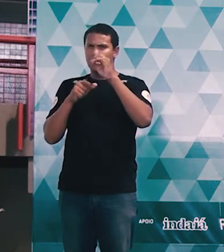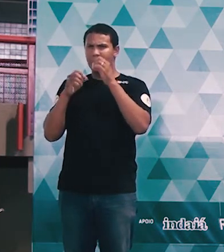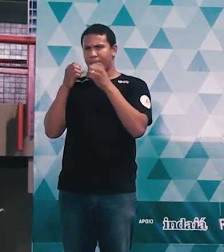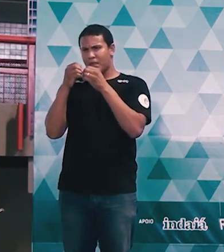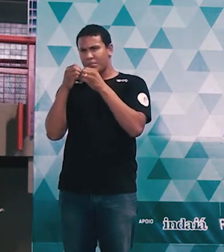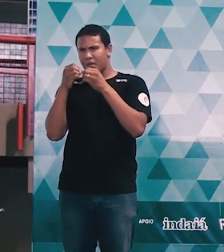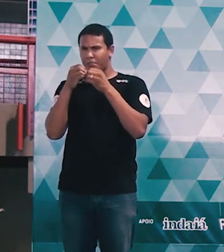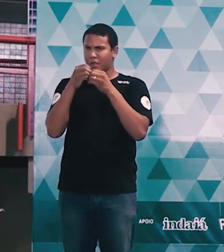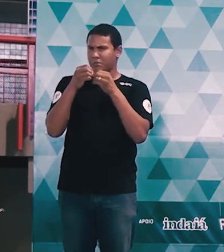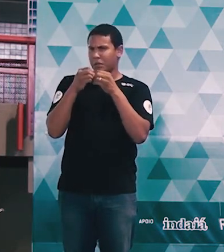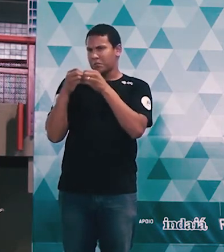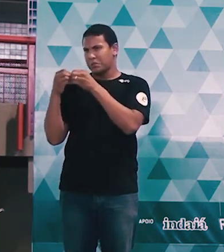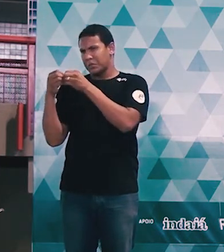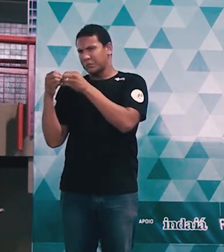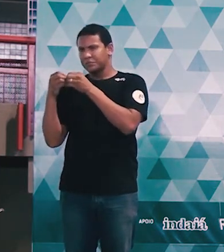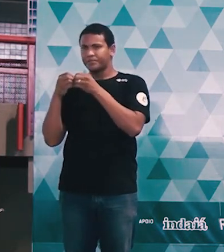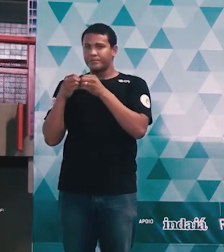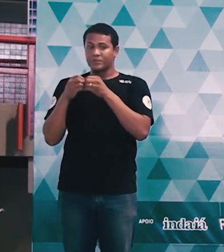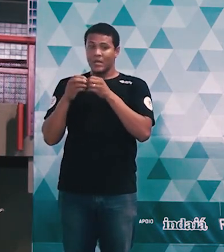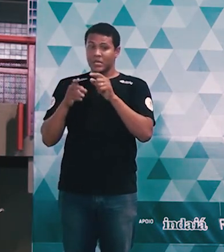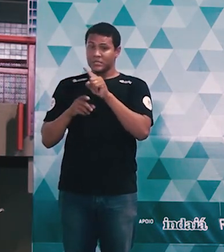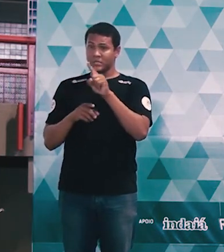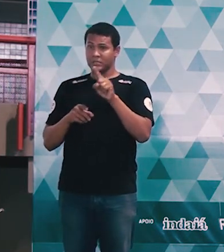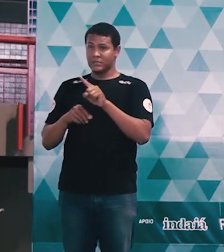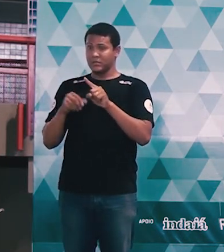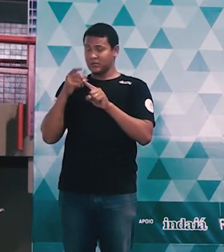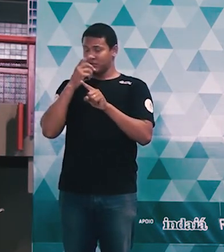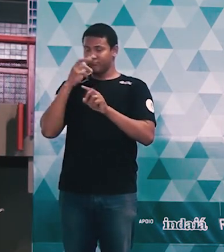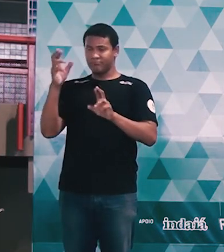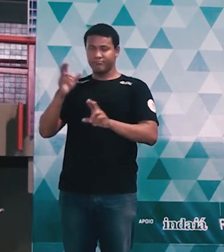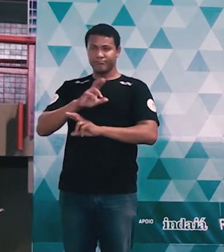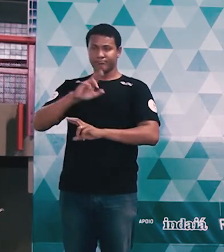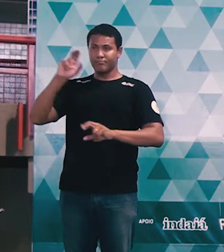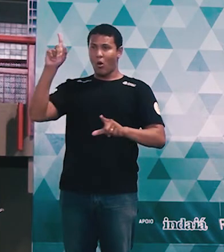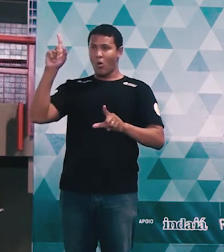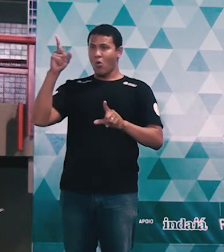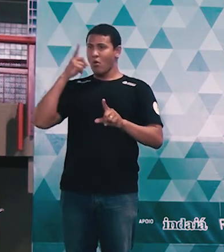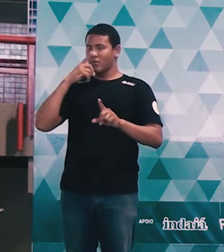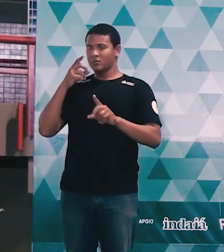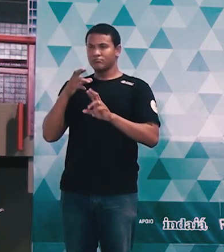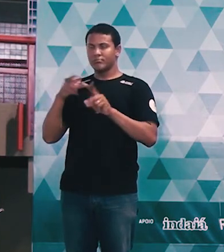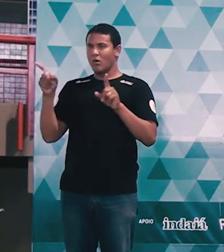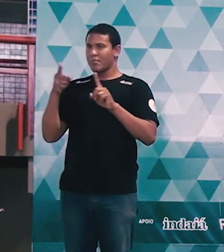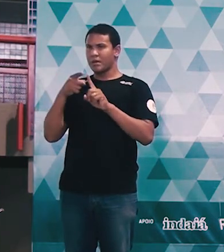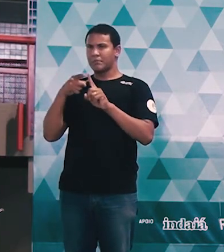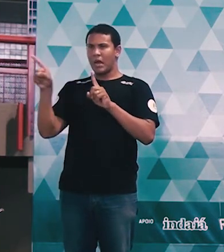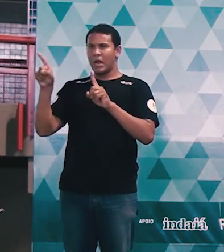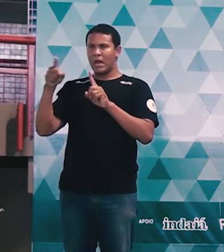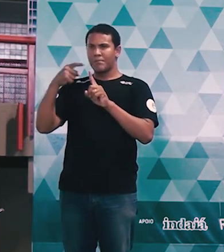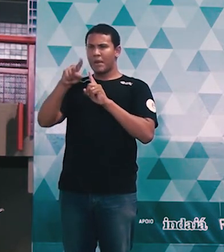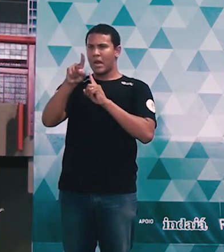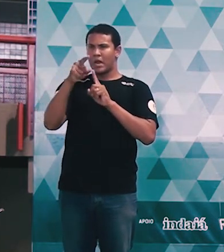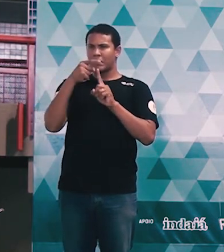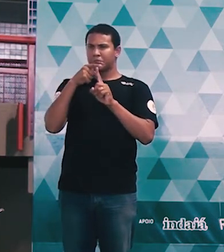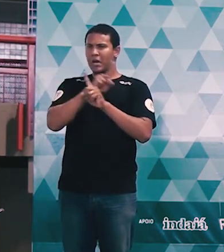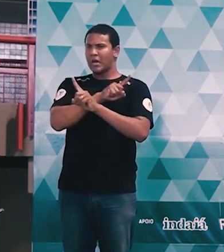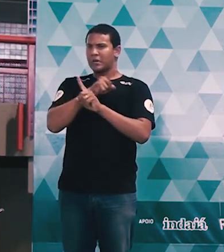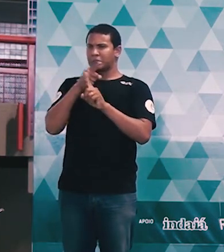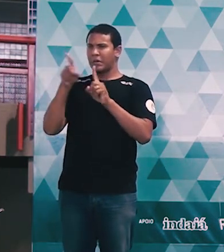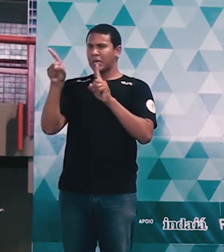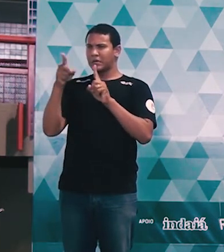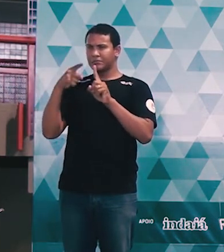E o Z tem maior dispersão, tem maior desvio padrão, porque os elementos estão mais afastados da média. Na prova